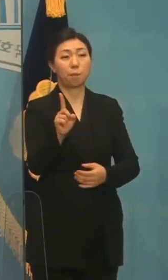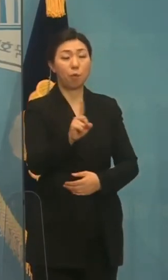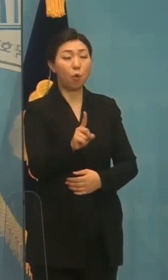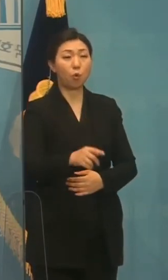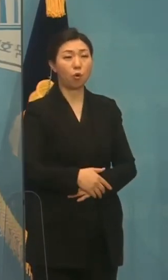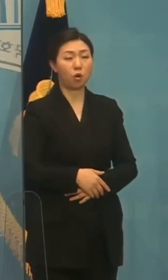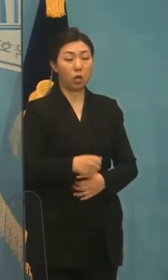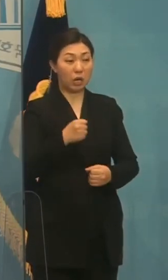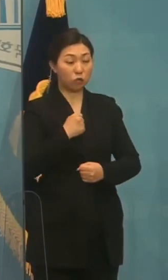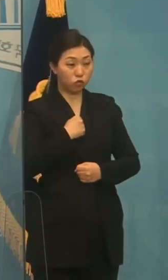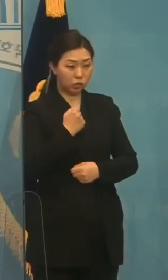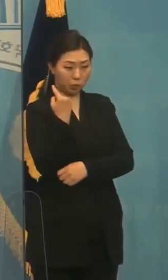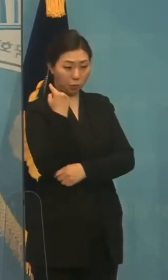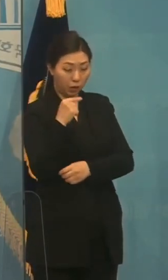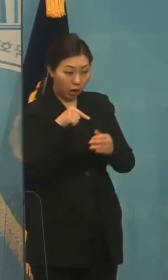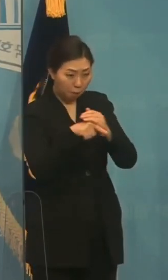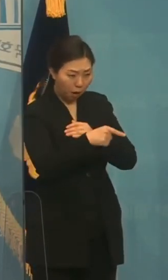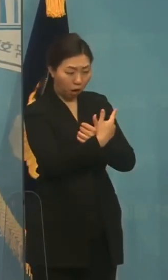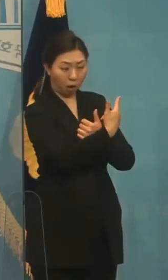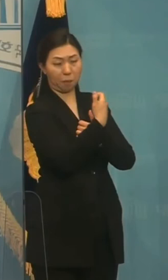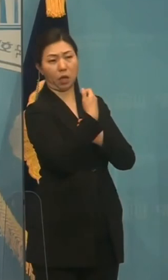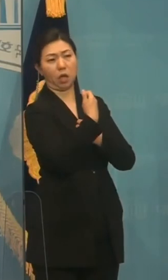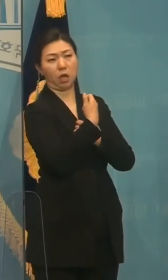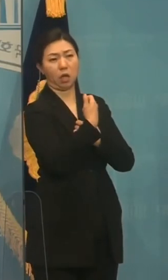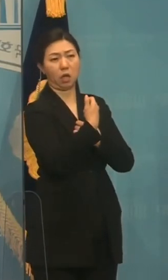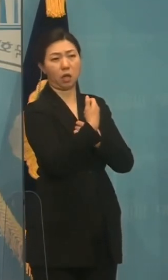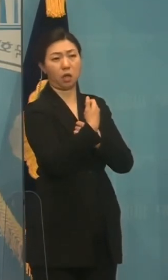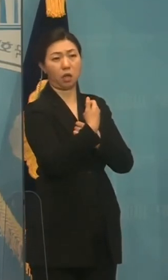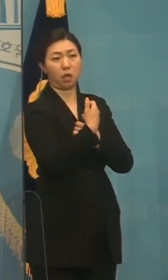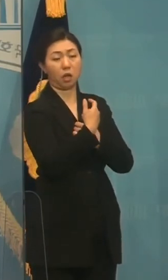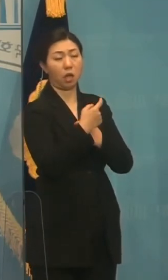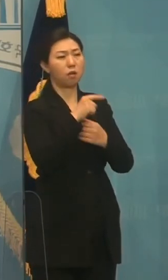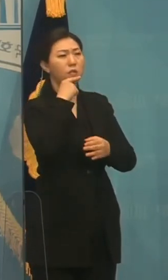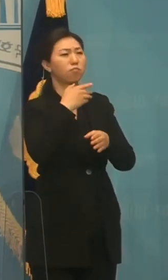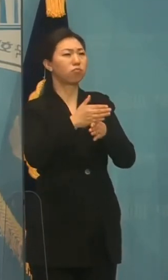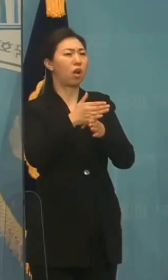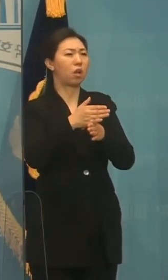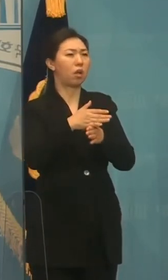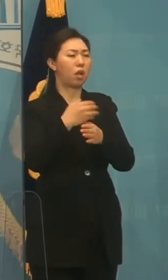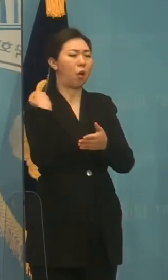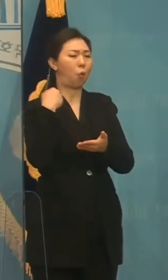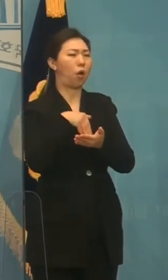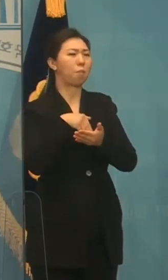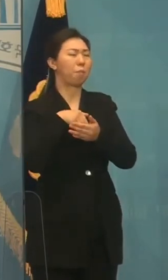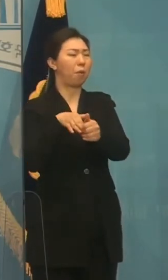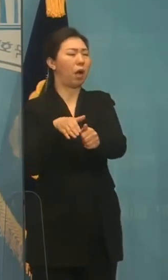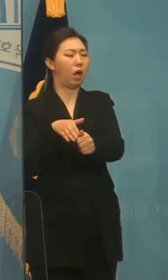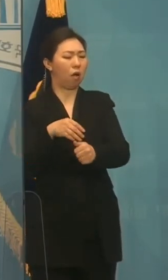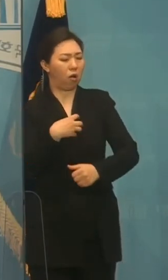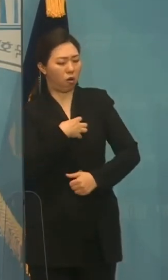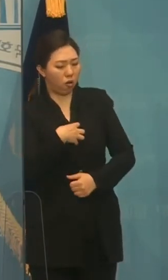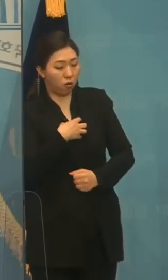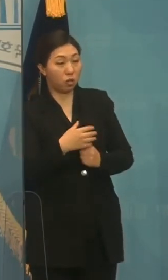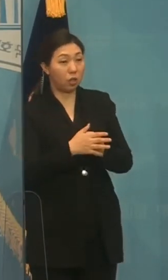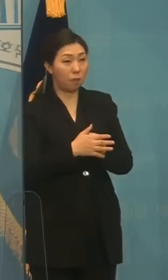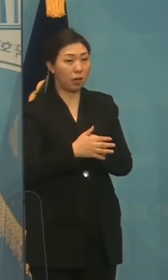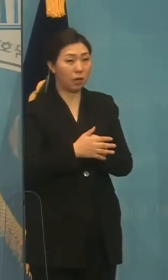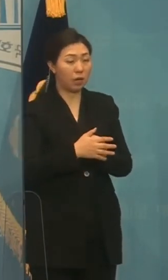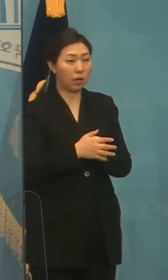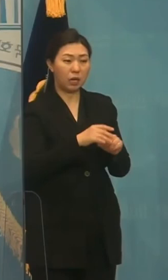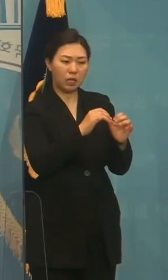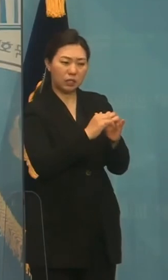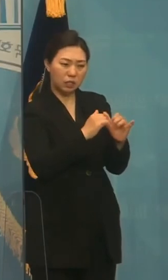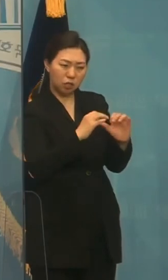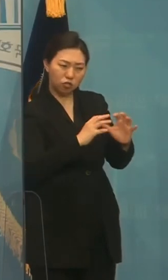군 초소에 갔다가는 총 맞아듣겠다. 아니면 북송시킬까봐 겁이 나서 민가에 휩쓸려 들어가면